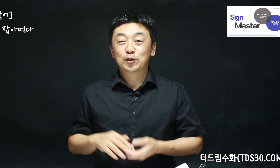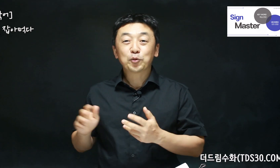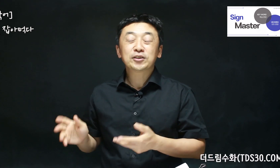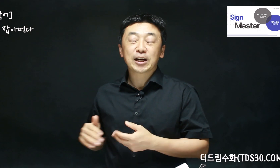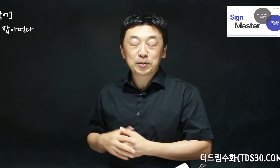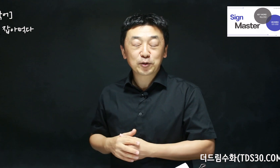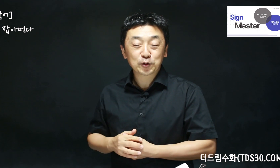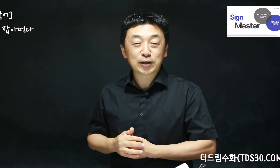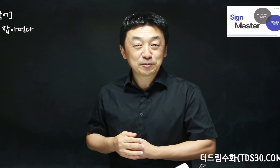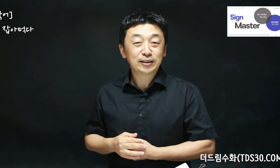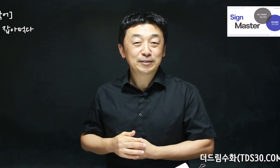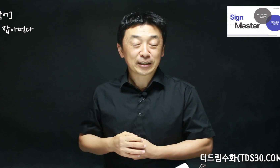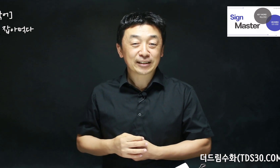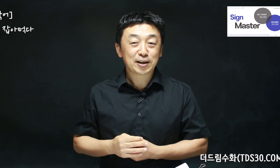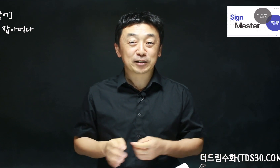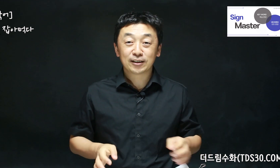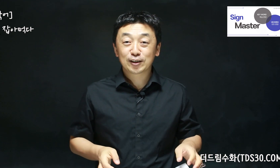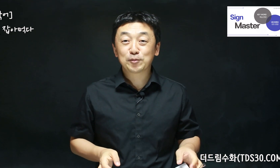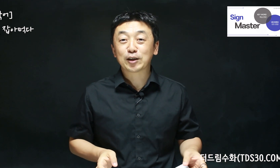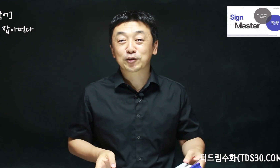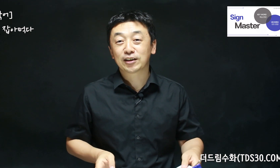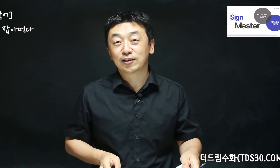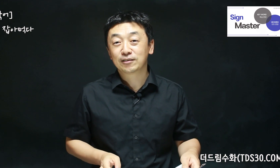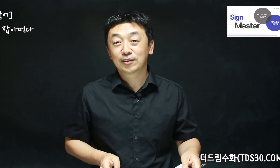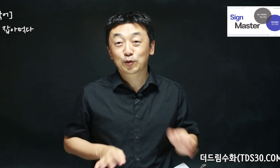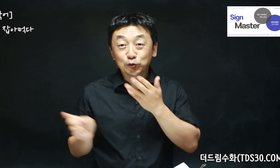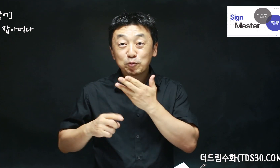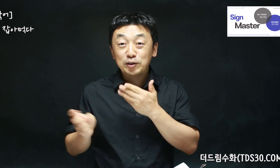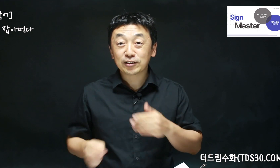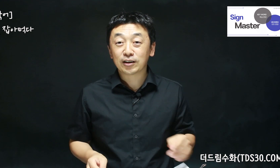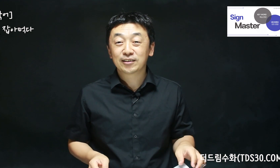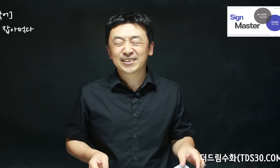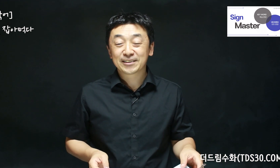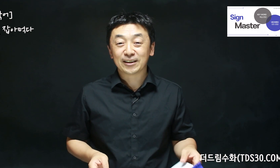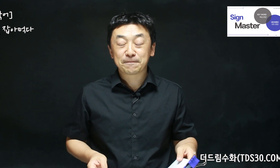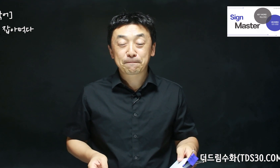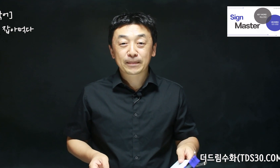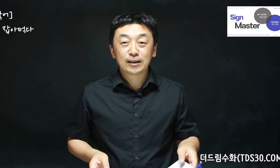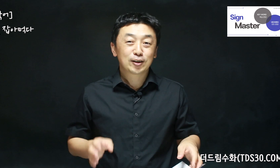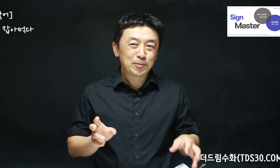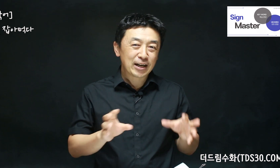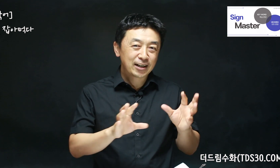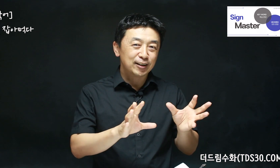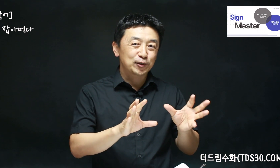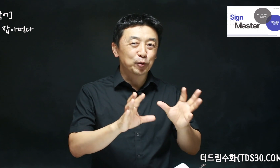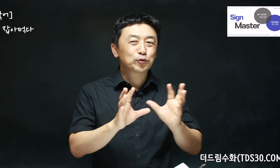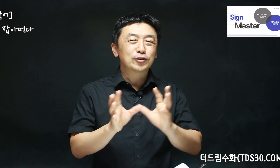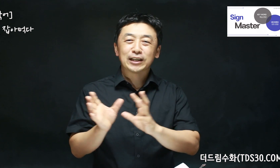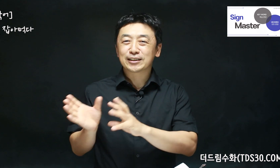소를 잡아먹고도 남을 만한 사람이다. 그러면 단어 어떻게 할까요? 도둑놈이라고 쓸까요? 네. 그러면 약간 도둑은 아니잖아요,